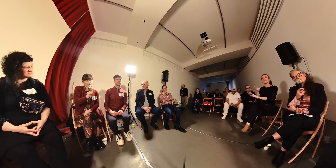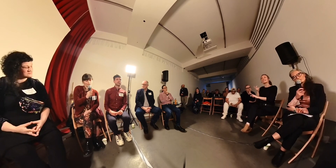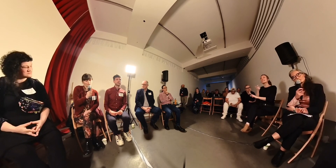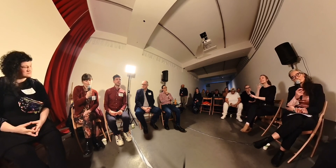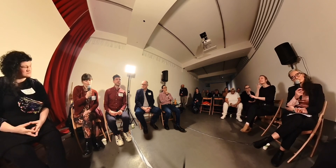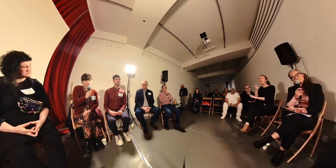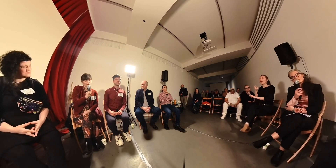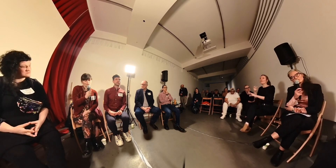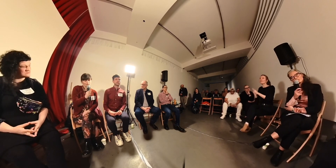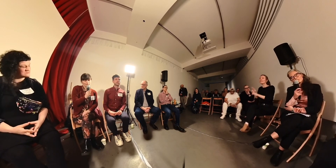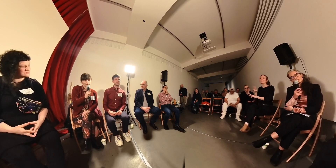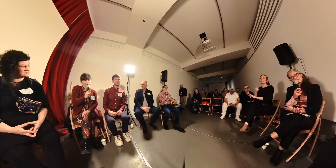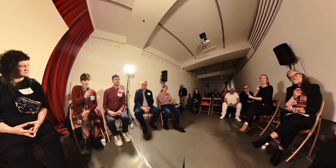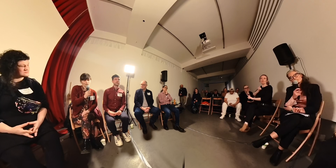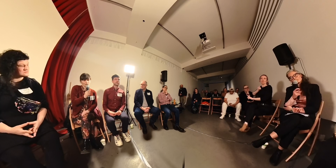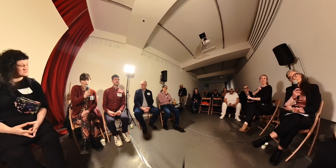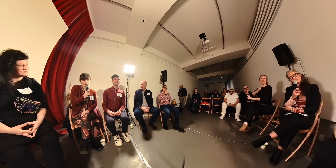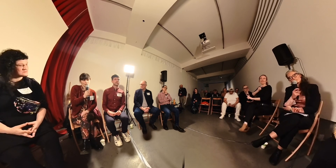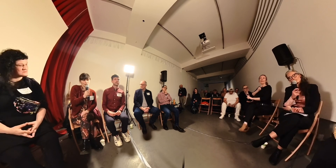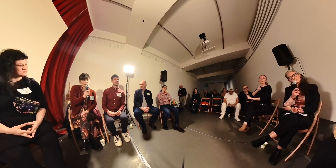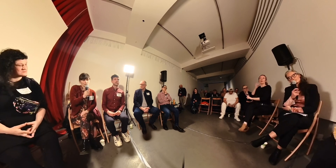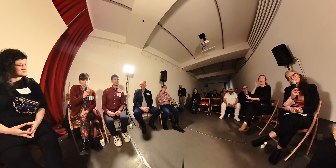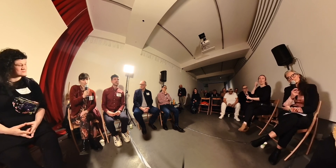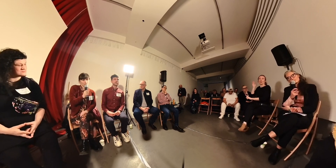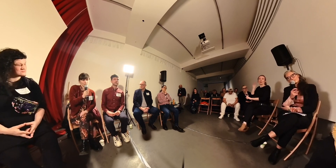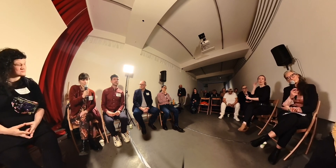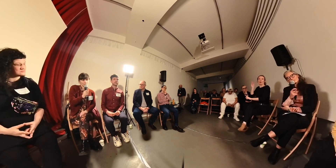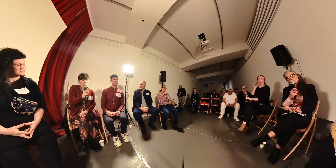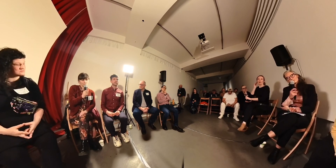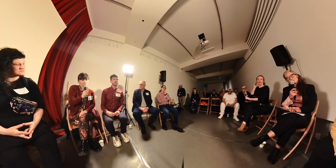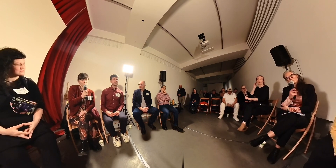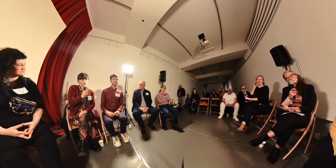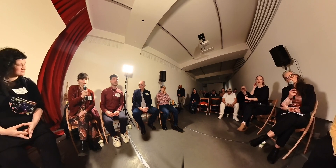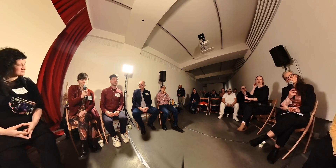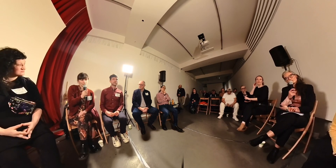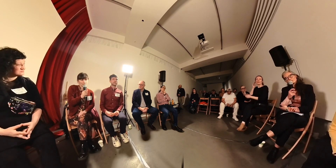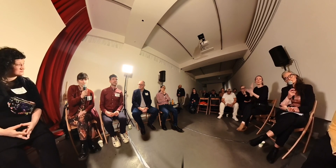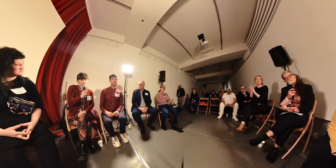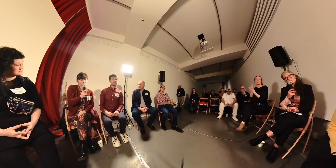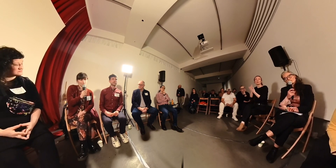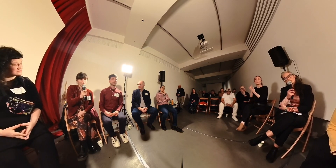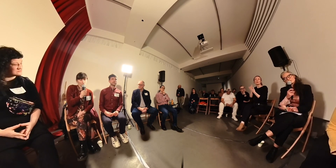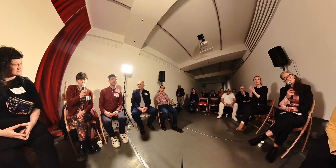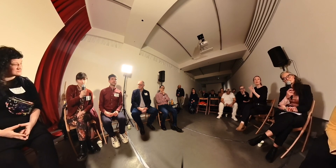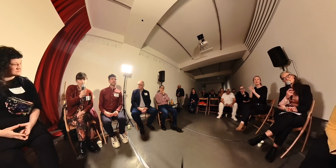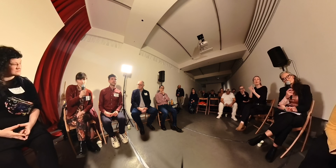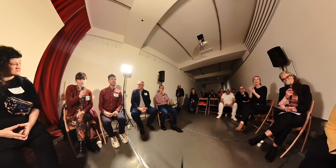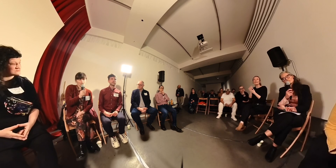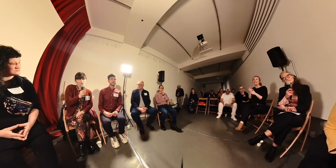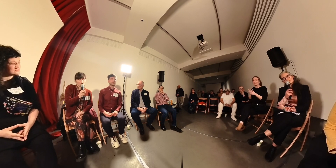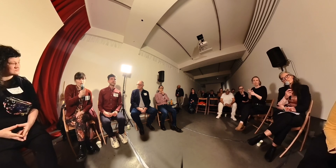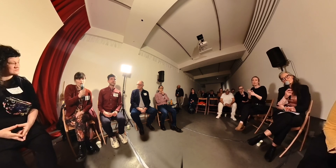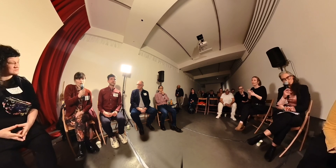více subjektivně v tom médiu audia, tak si myslím, že se tam přirozeně dostávaly velmi osobní